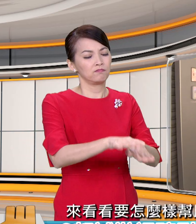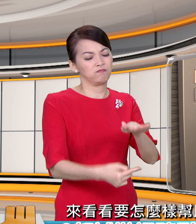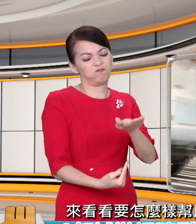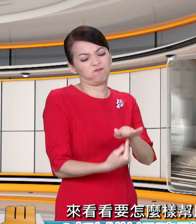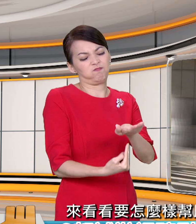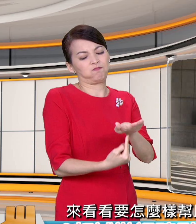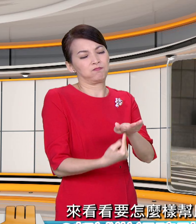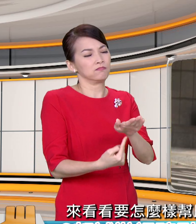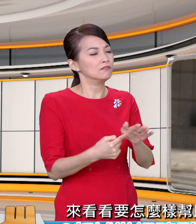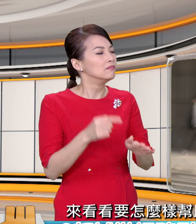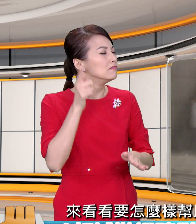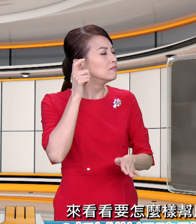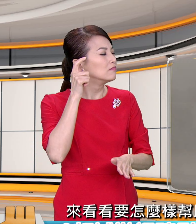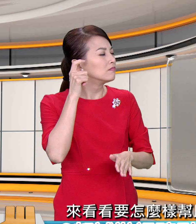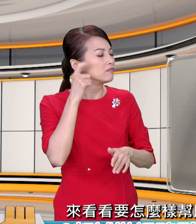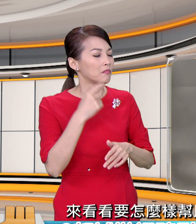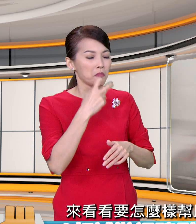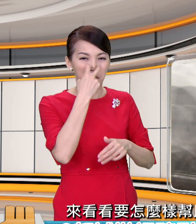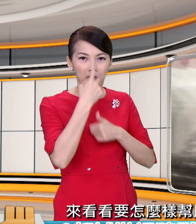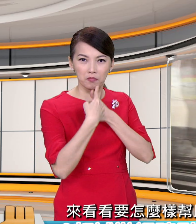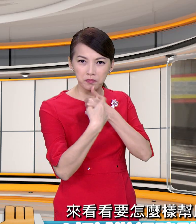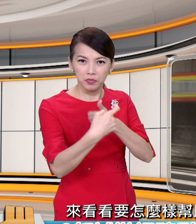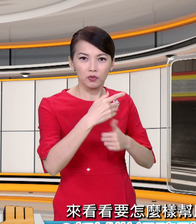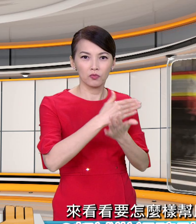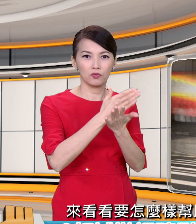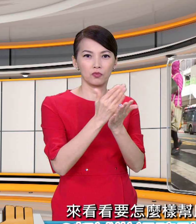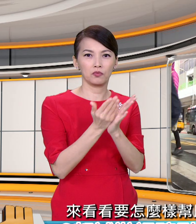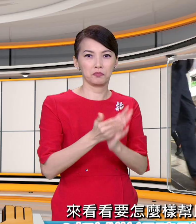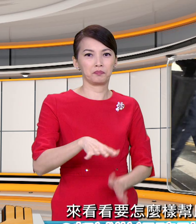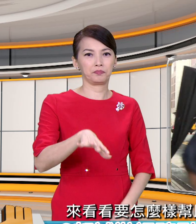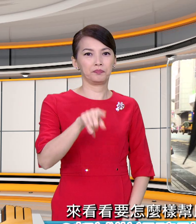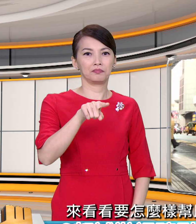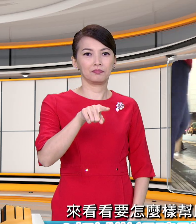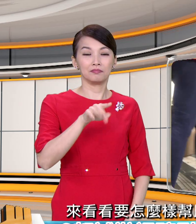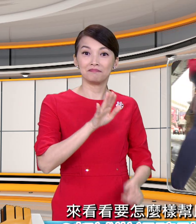看要怎么样帮助视障朋友。